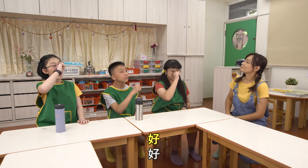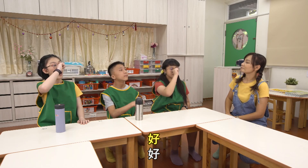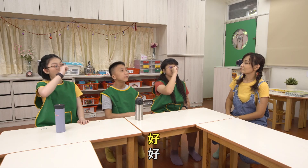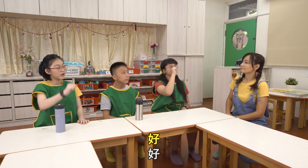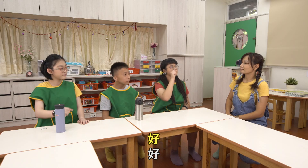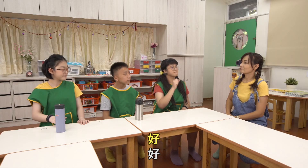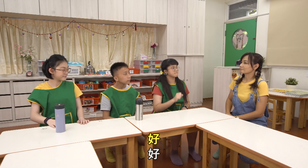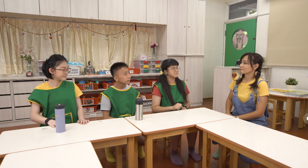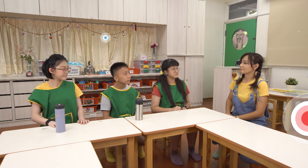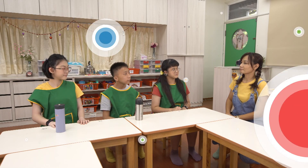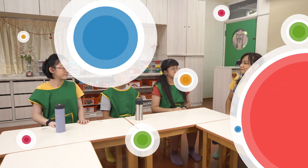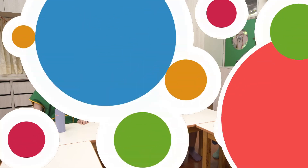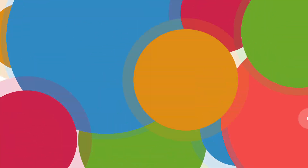好。